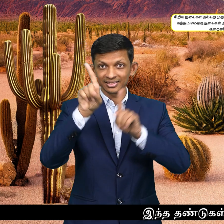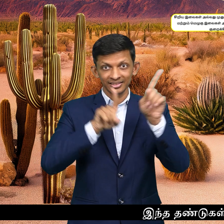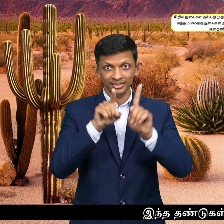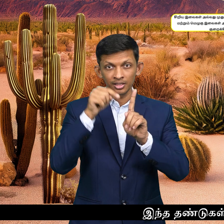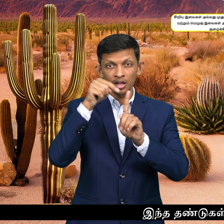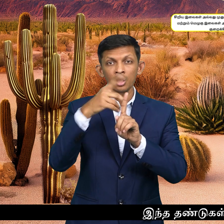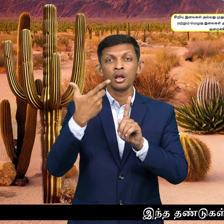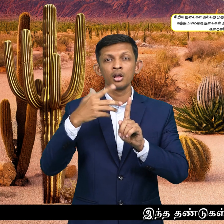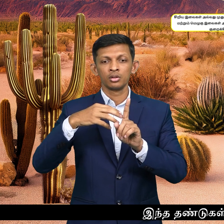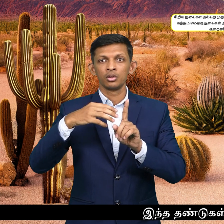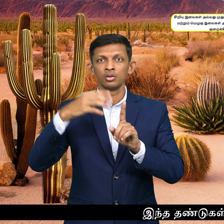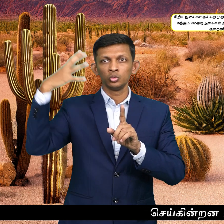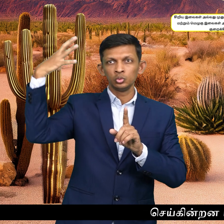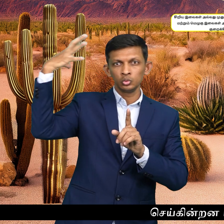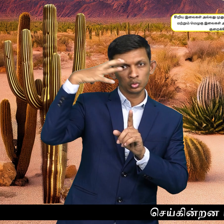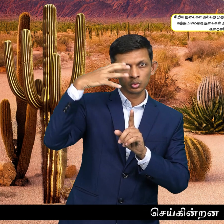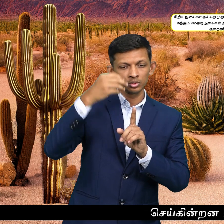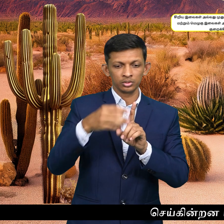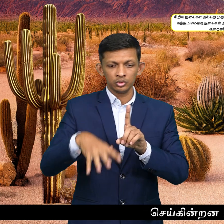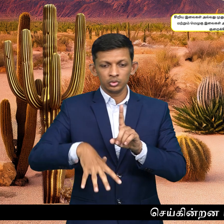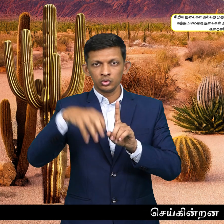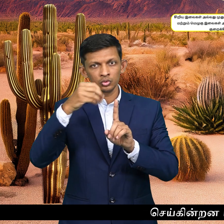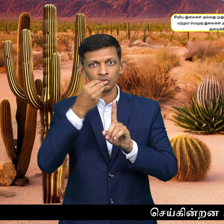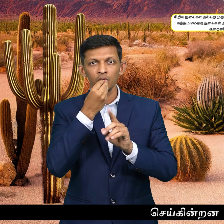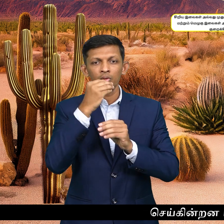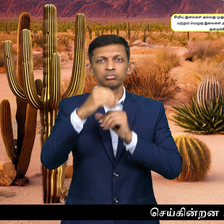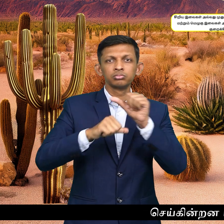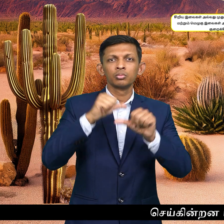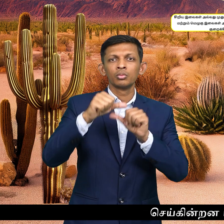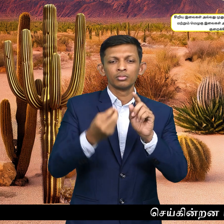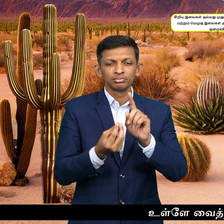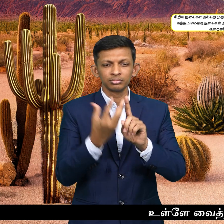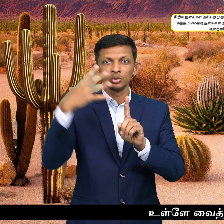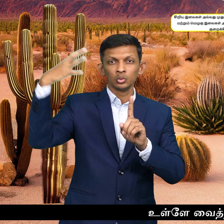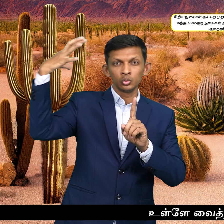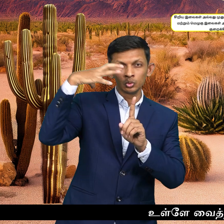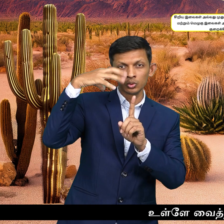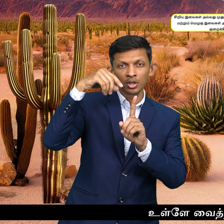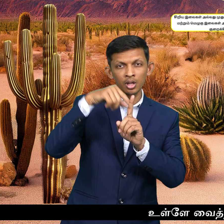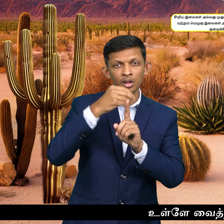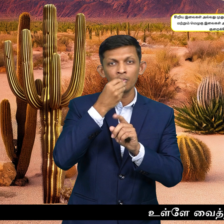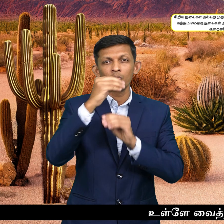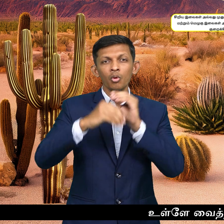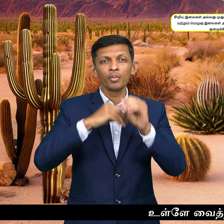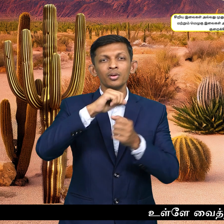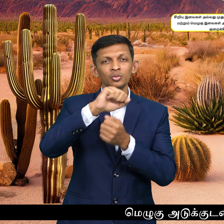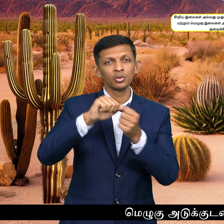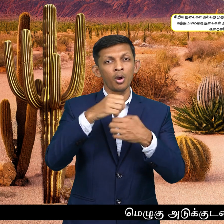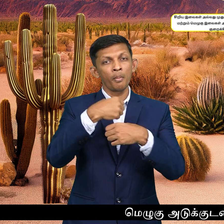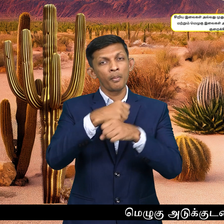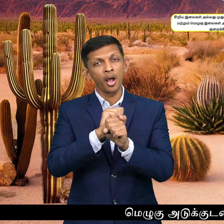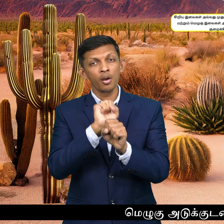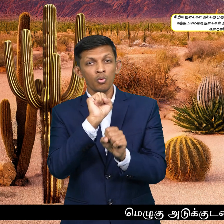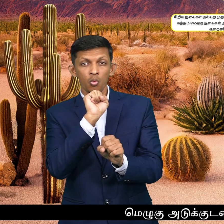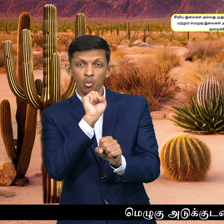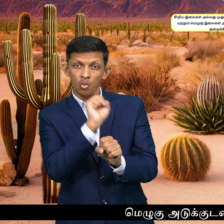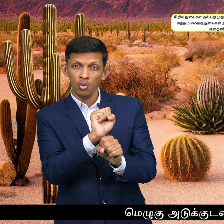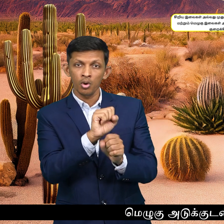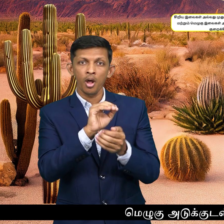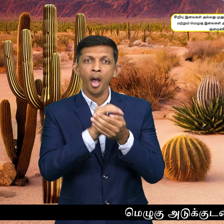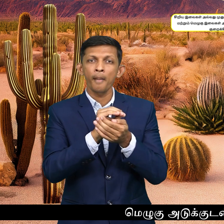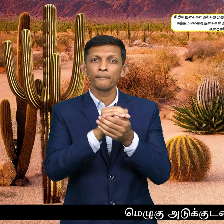இந்த தண்டுகள் ஒளி சேர்க்கையை செய்கின்றன மற்றும் தண்ணீரை உள்ளே வைத்திருக்க தடிமனான மெழுகு